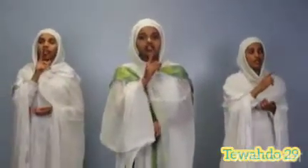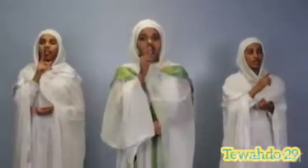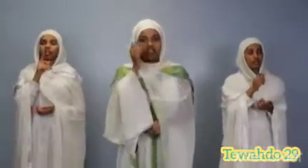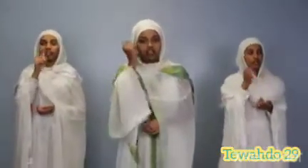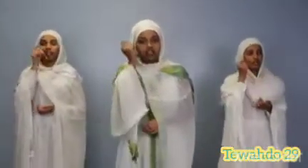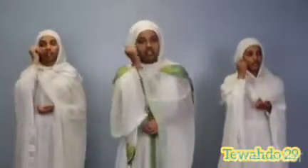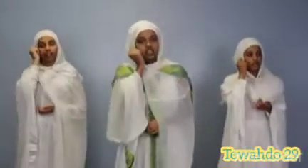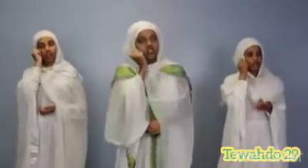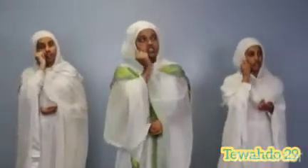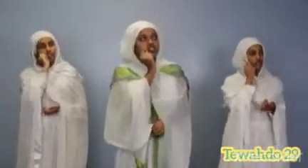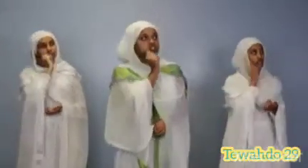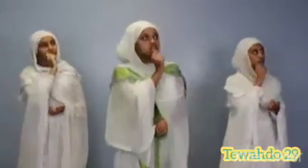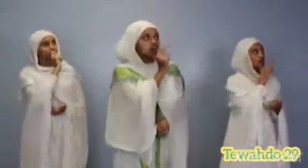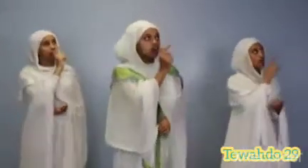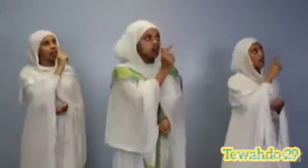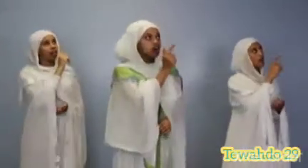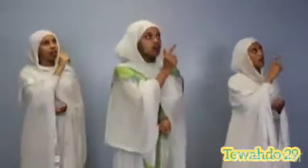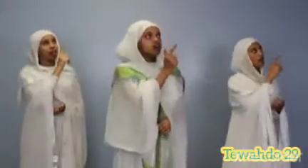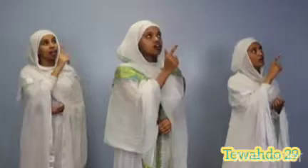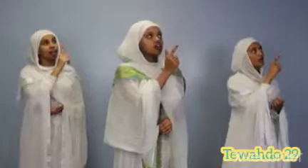በአሜነ ዚአሃ